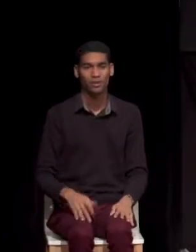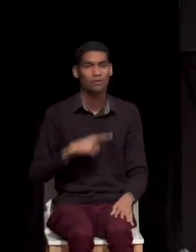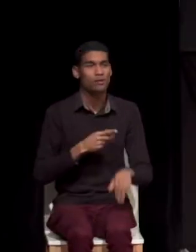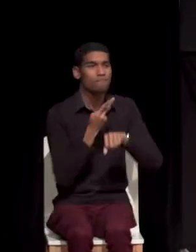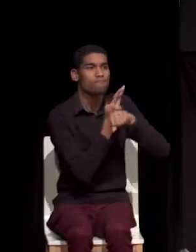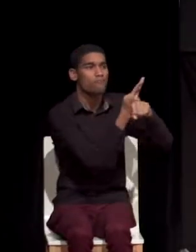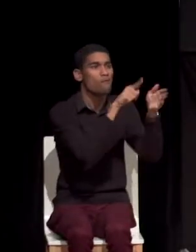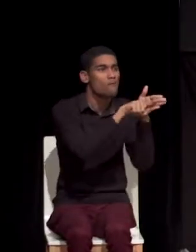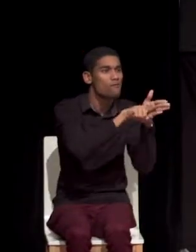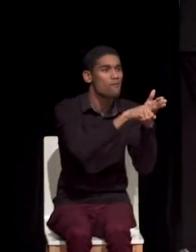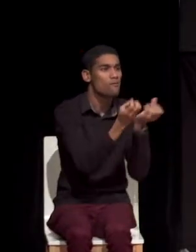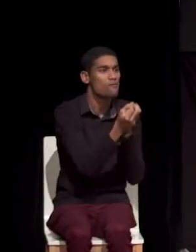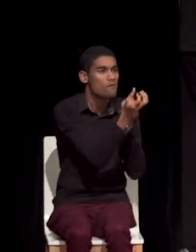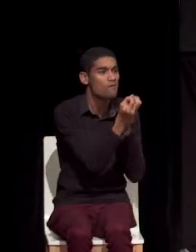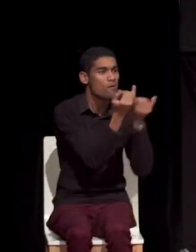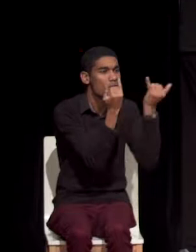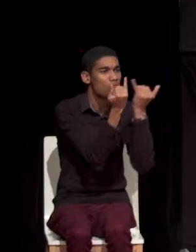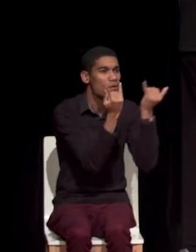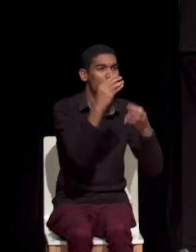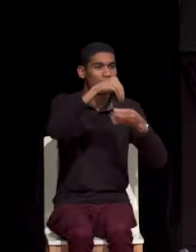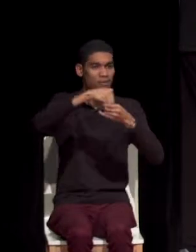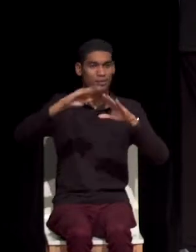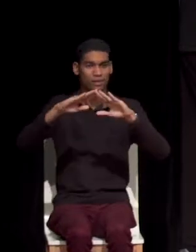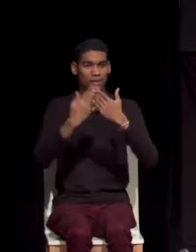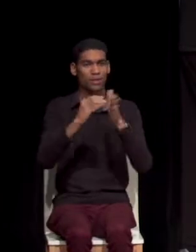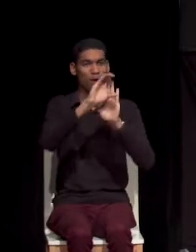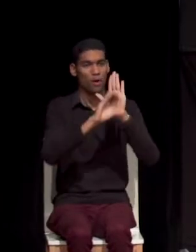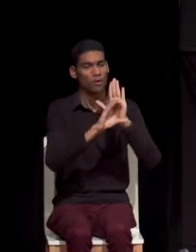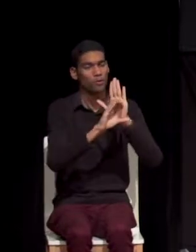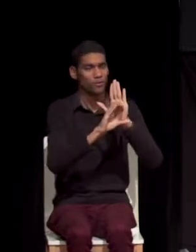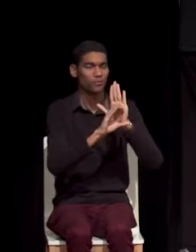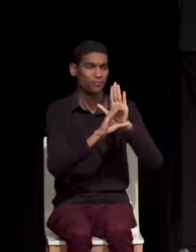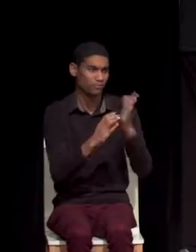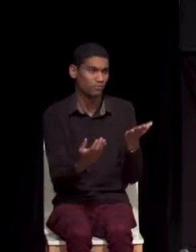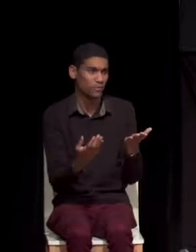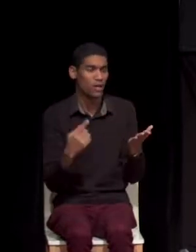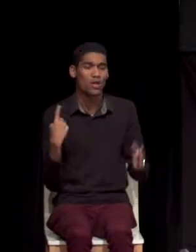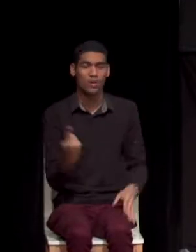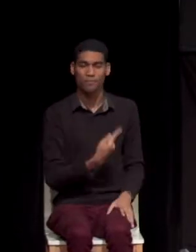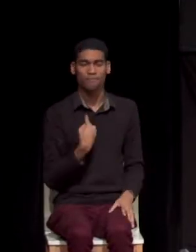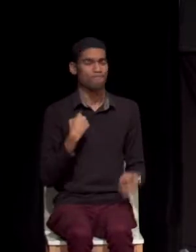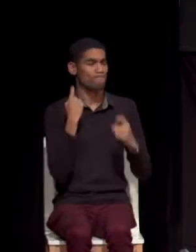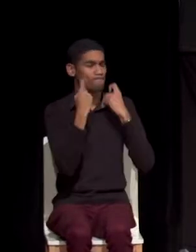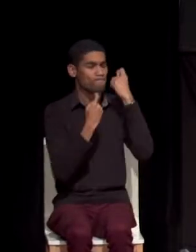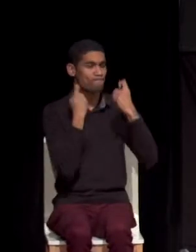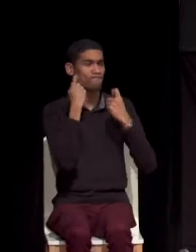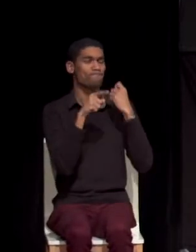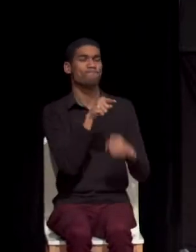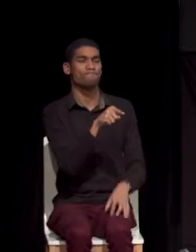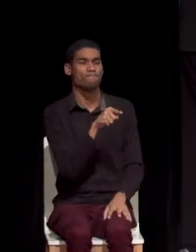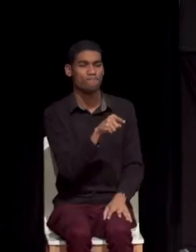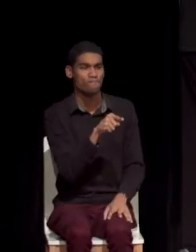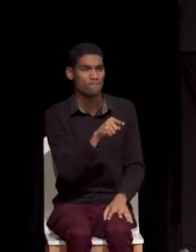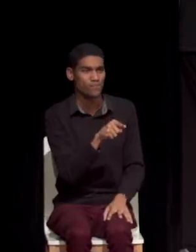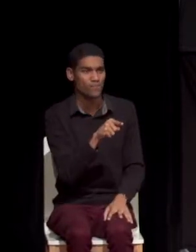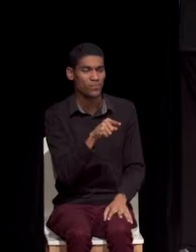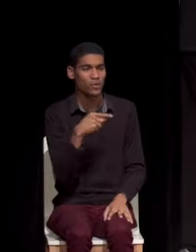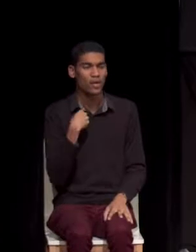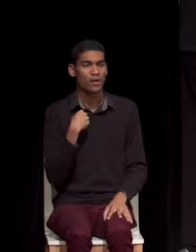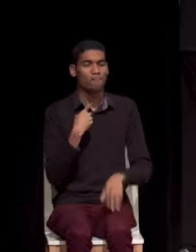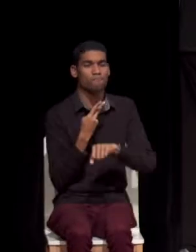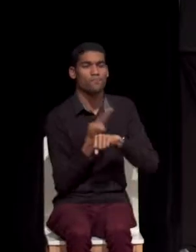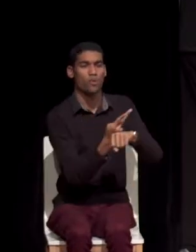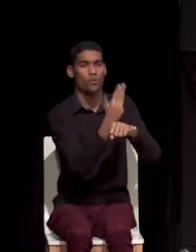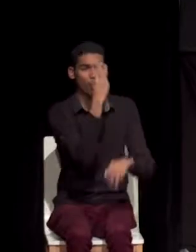isso em conteúdo dentro do currículo escolar. Porque essa é a provocação que eu estou procurando. Como a gente vai buscar a nossa memória,